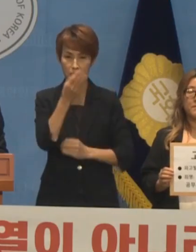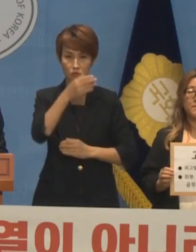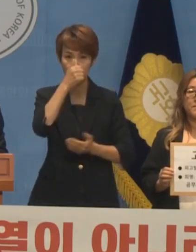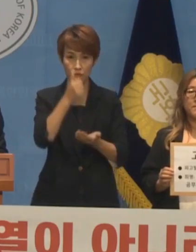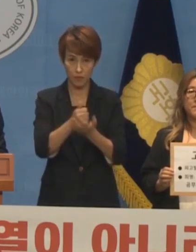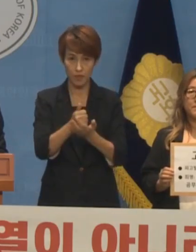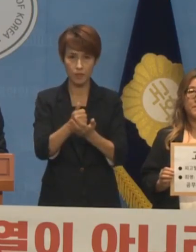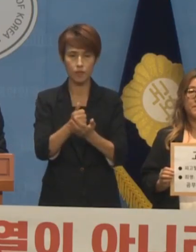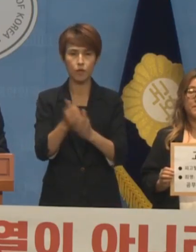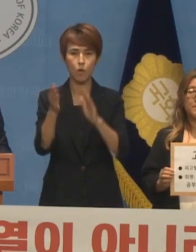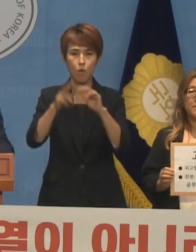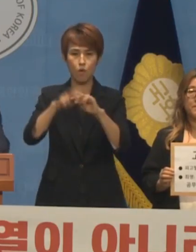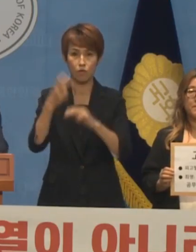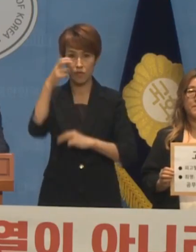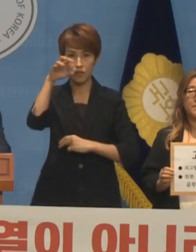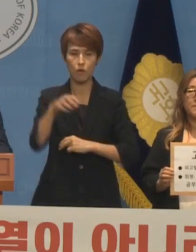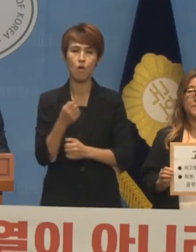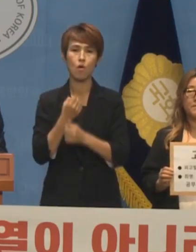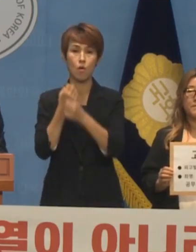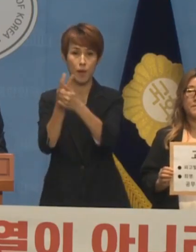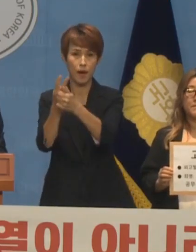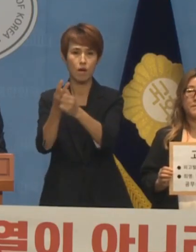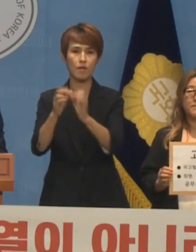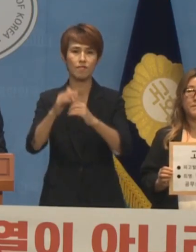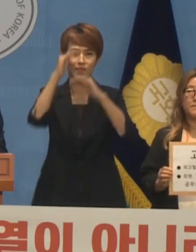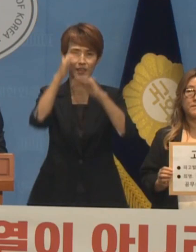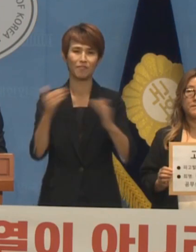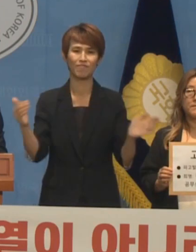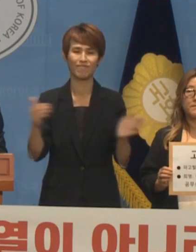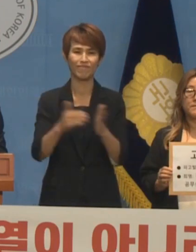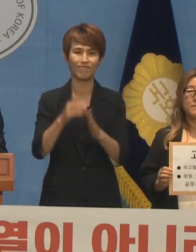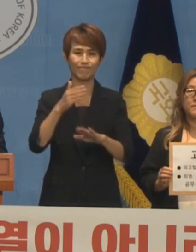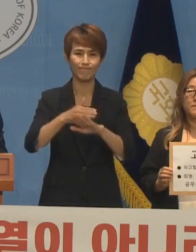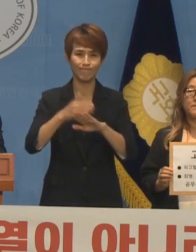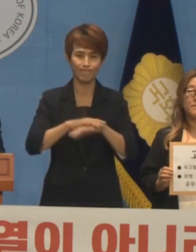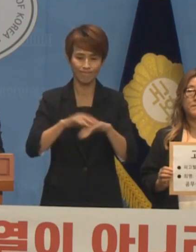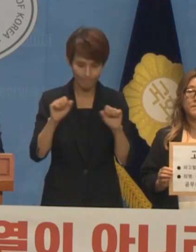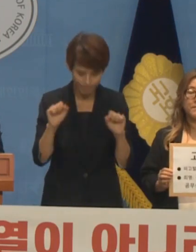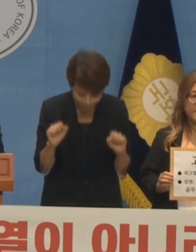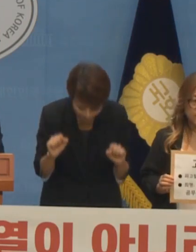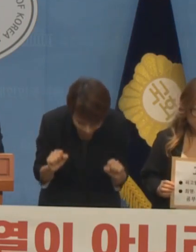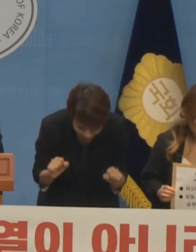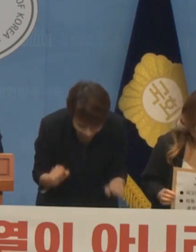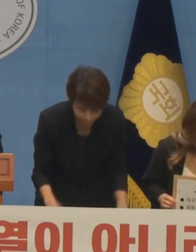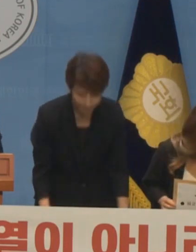혐의 공수처 고발 기자회견을 마치도록 하겠습니다. 함께해 주셔서 감사합니다.